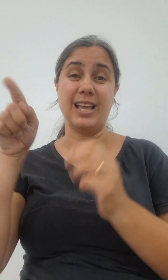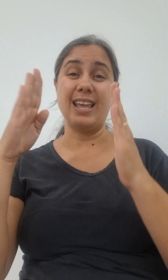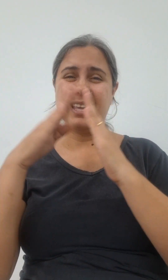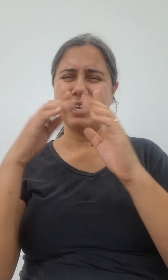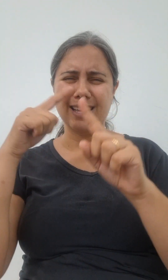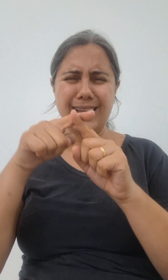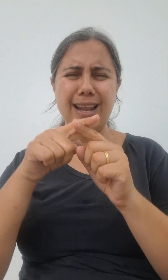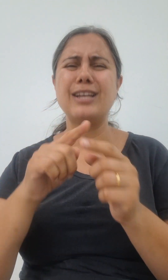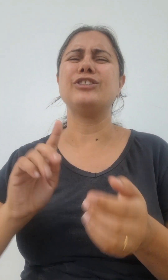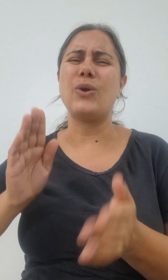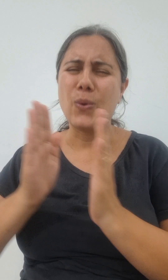cárcere,